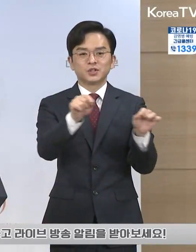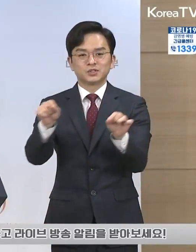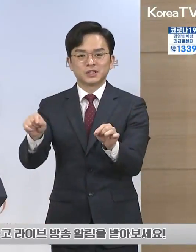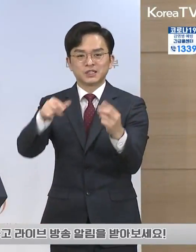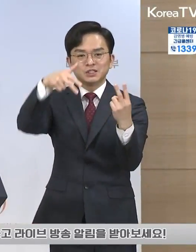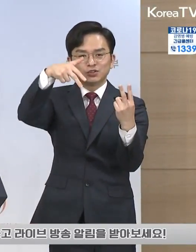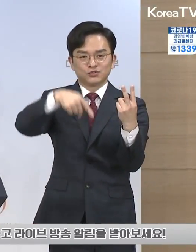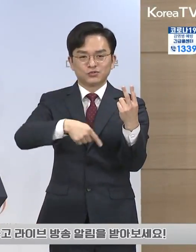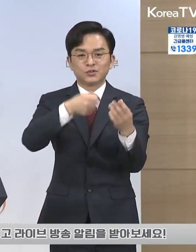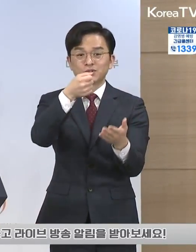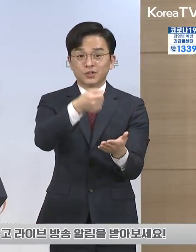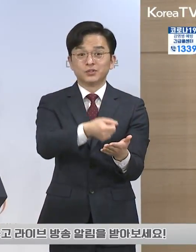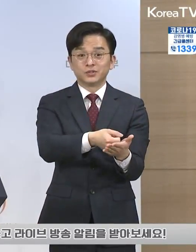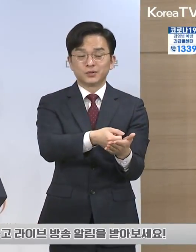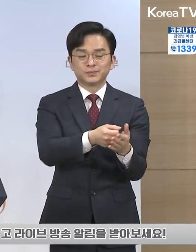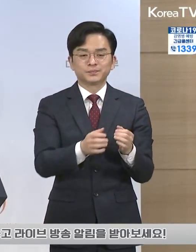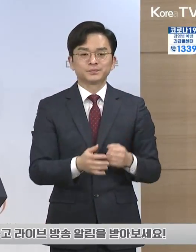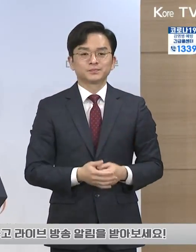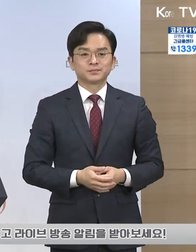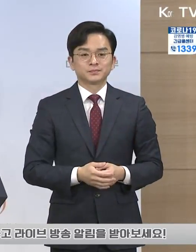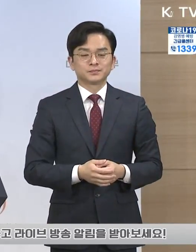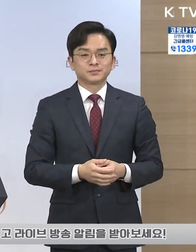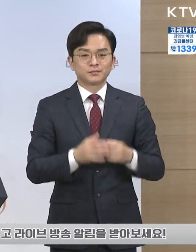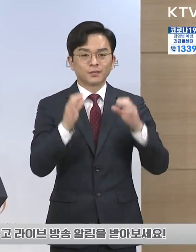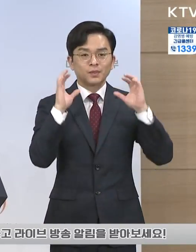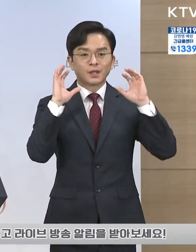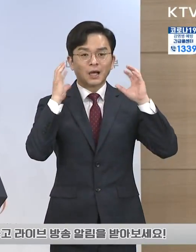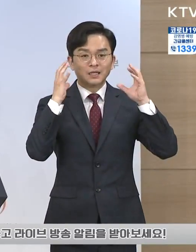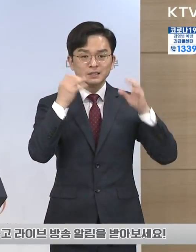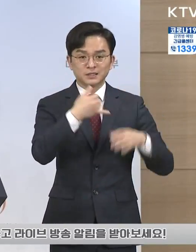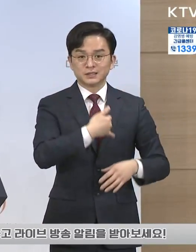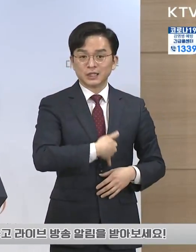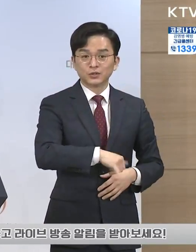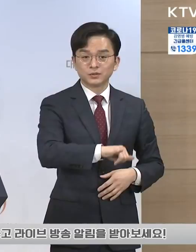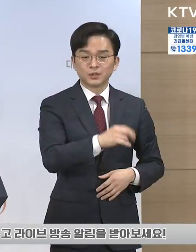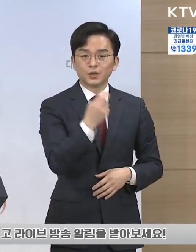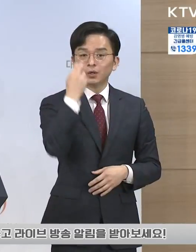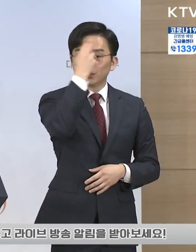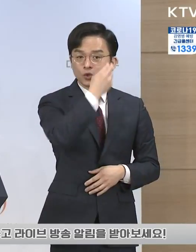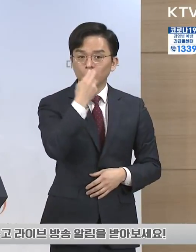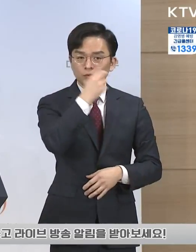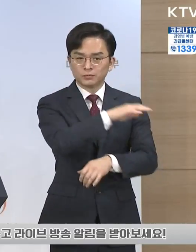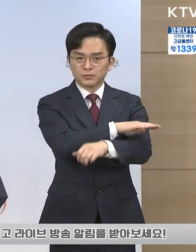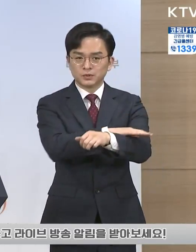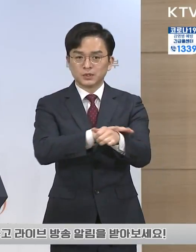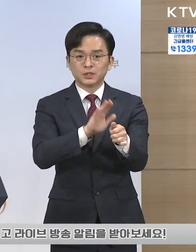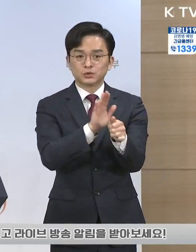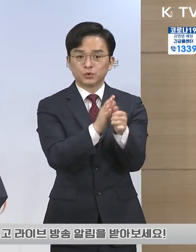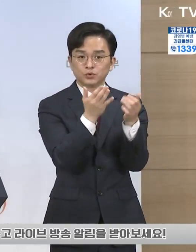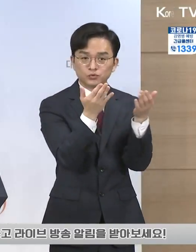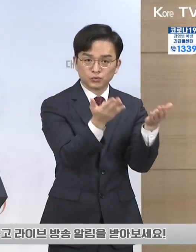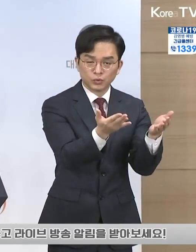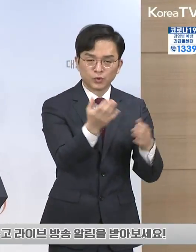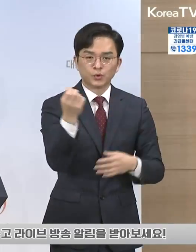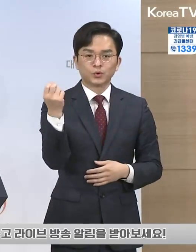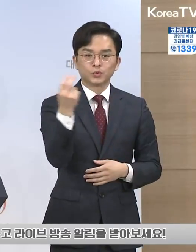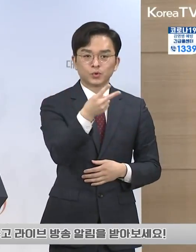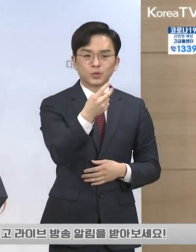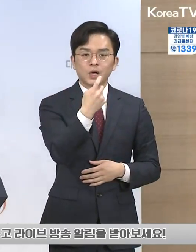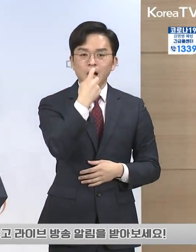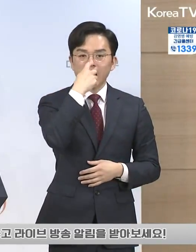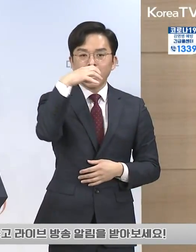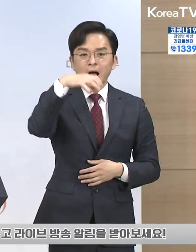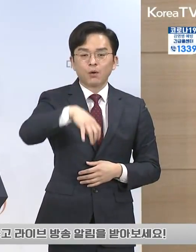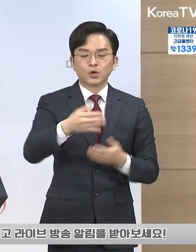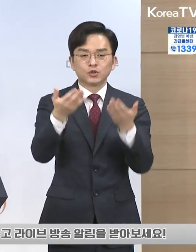따라 휴업 기간 동안 아이들에게 빈틈없는 돌봄을 제공하고 보다 적극적인 학원의